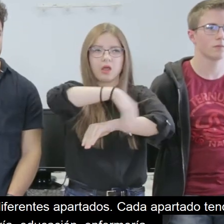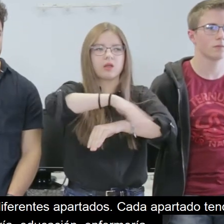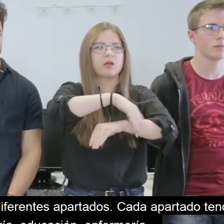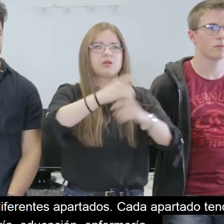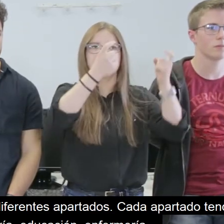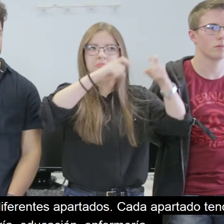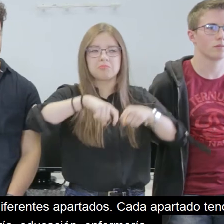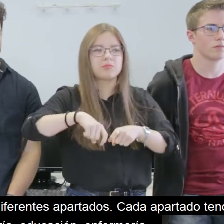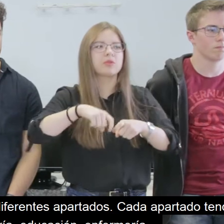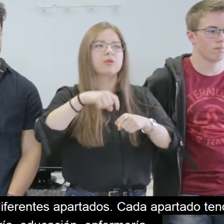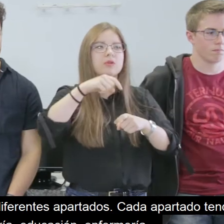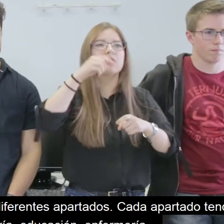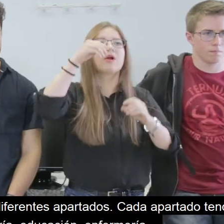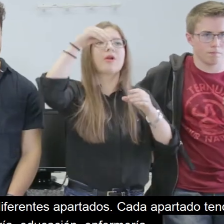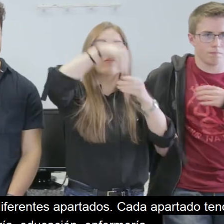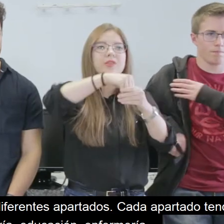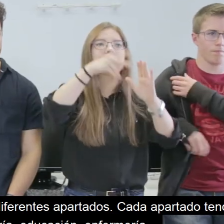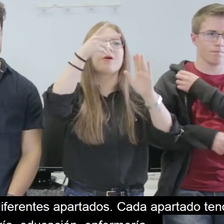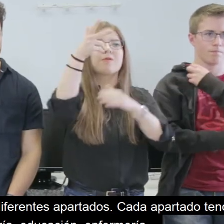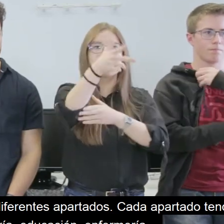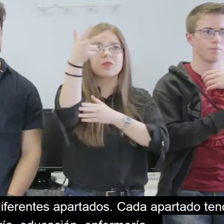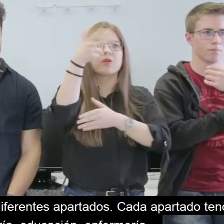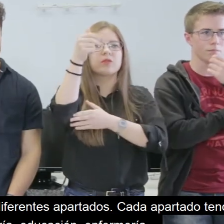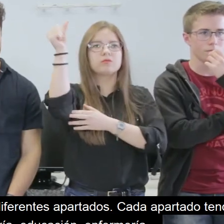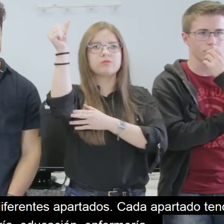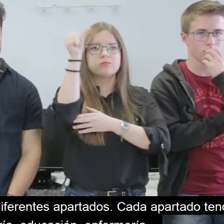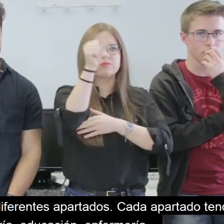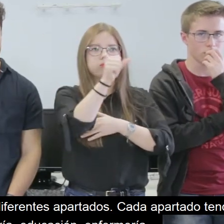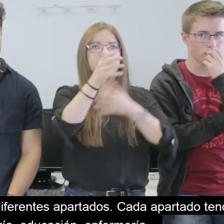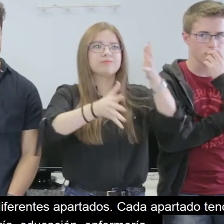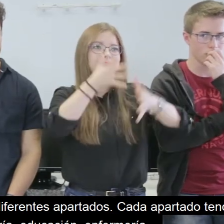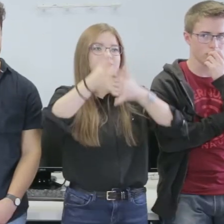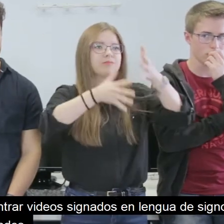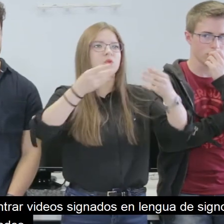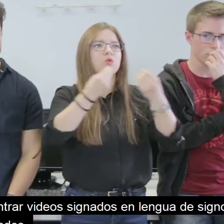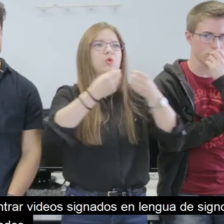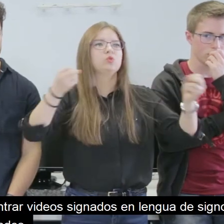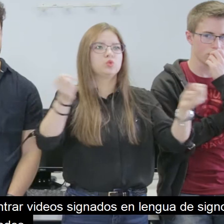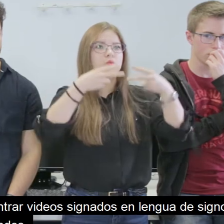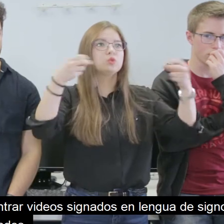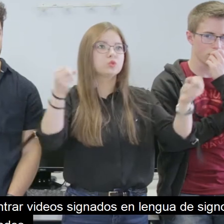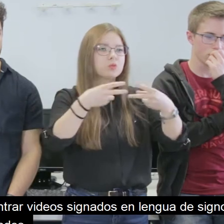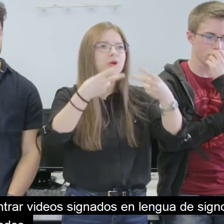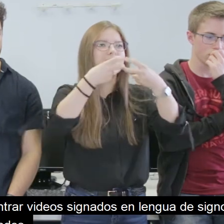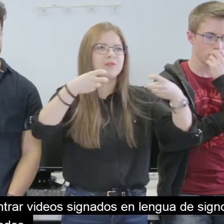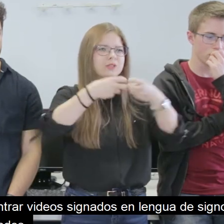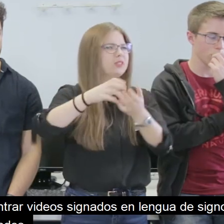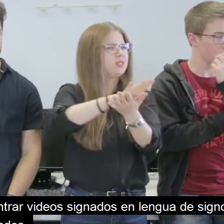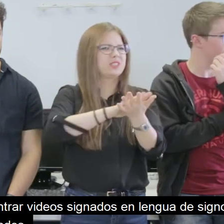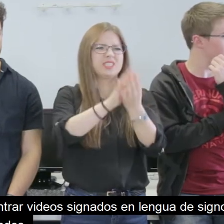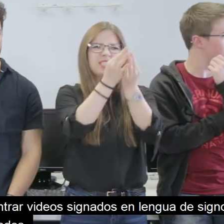apartado tendrá un nombre, por ejemplo, hostelería, educación, enfermería. Pinchando en cada uno de ellos podrás encontrar